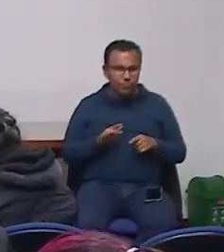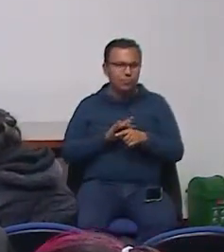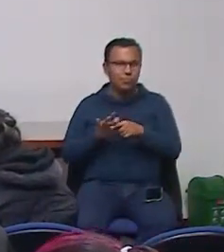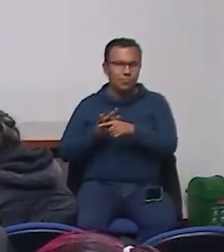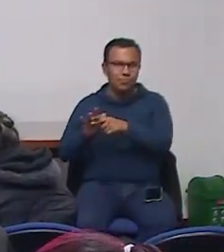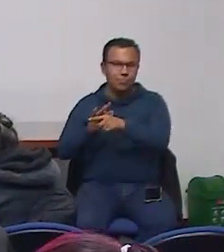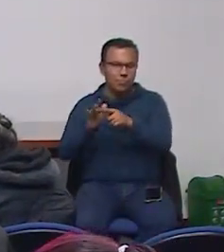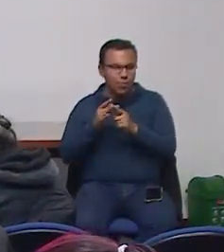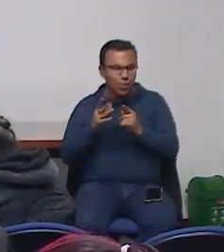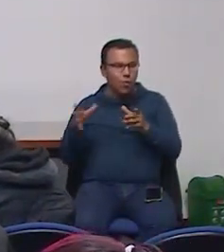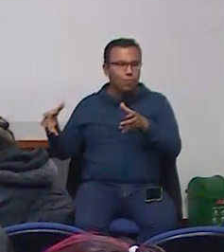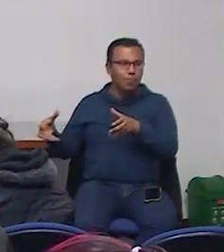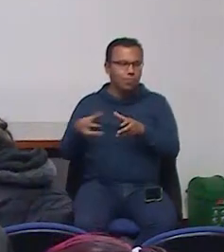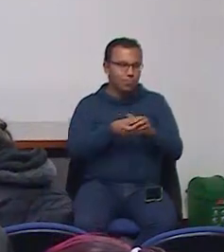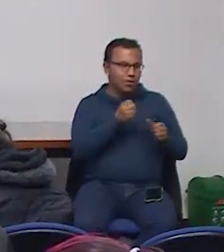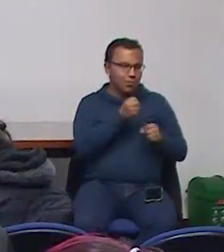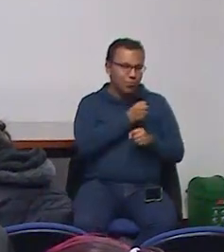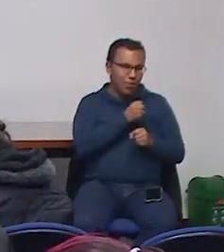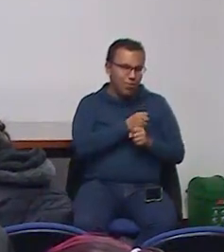memorística